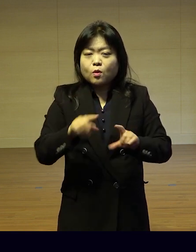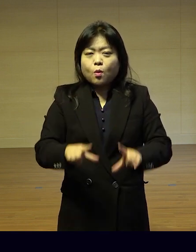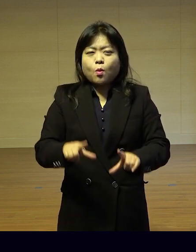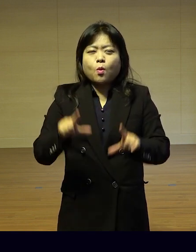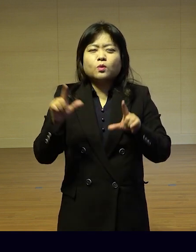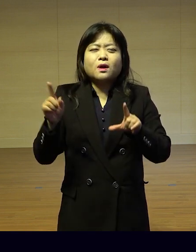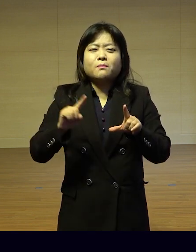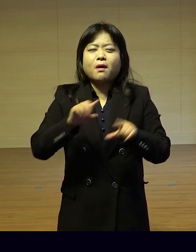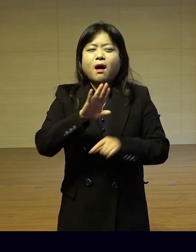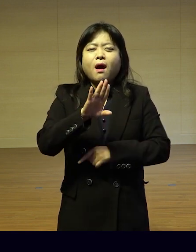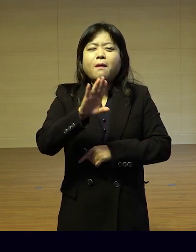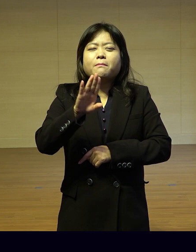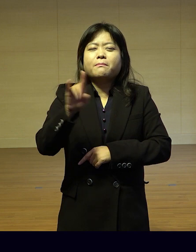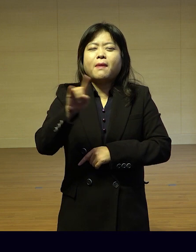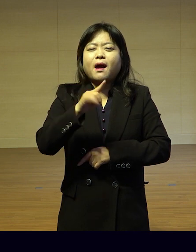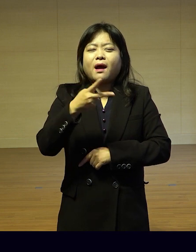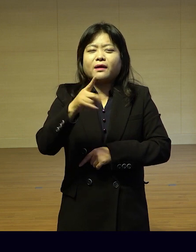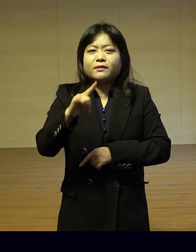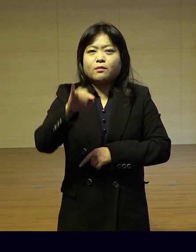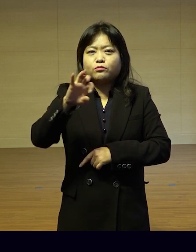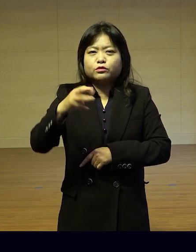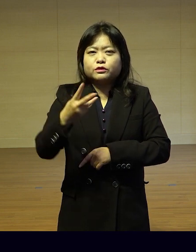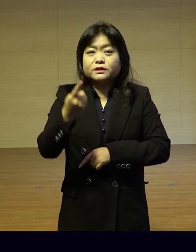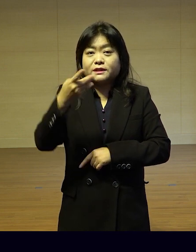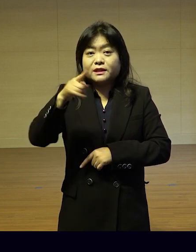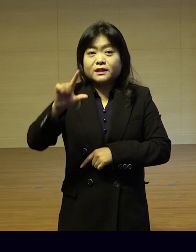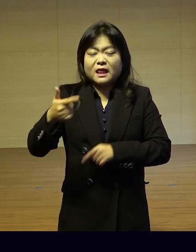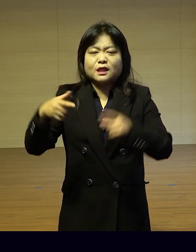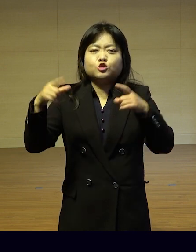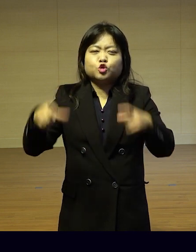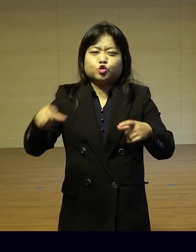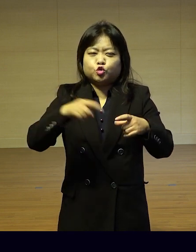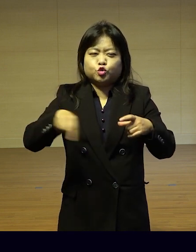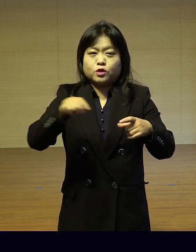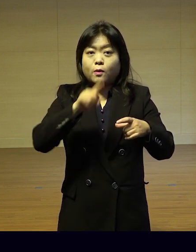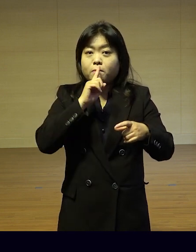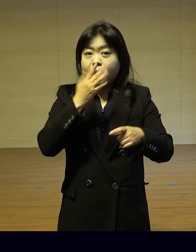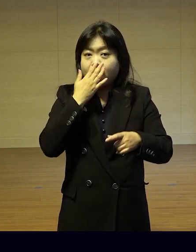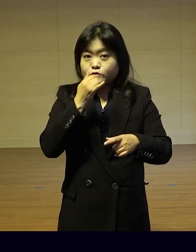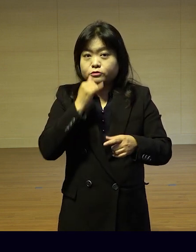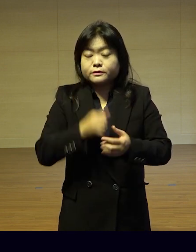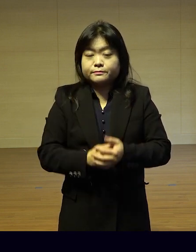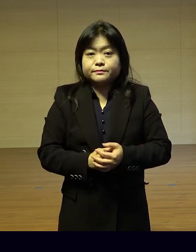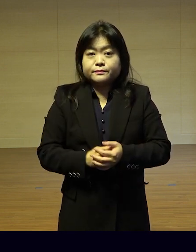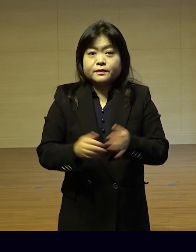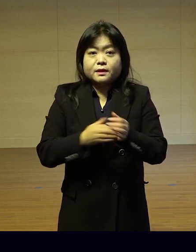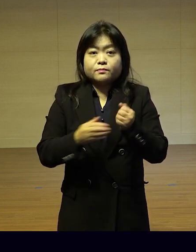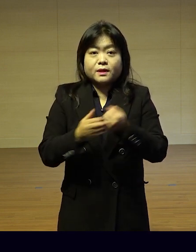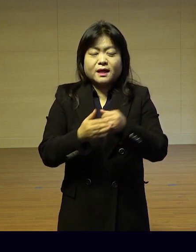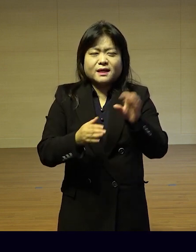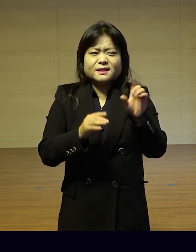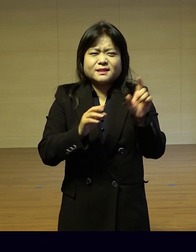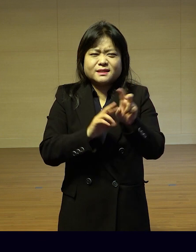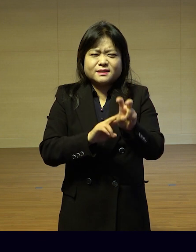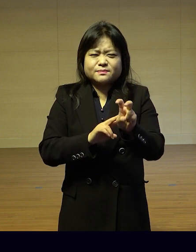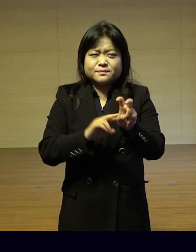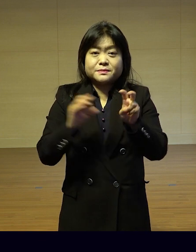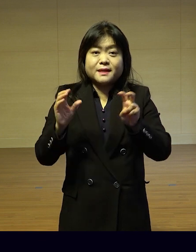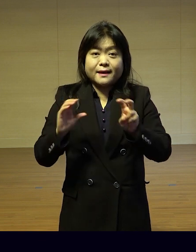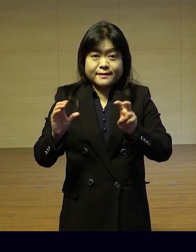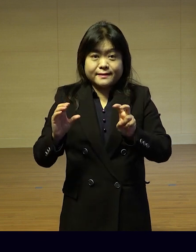오늘날은 바덴 뷰르텐베르크 주의 주도입니다. 근데 20세기에 들어와서